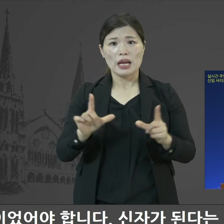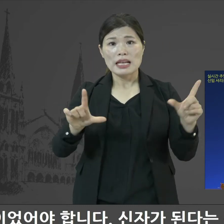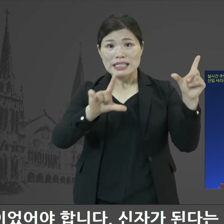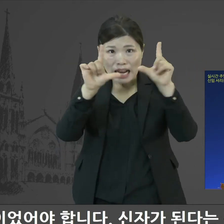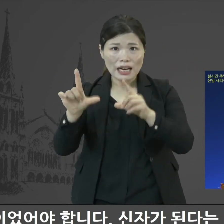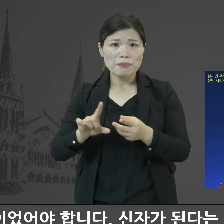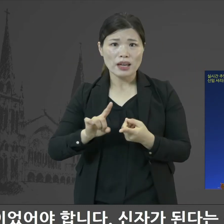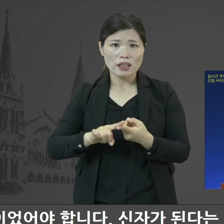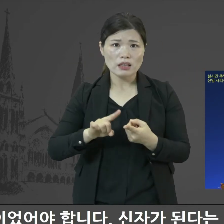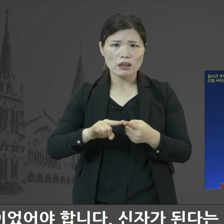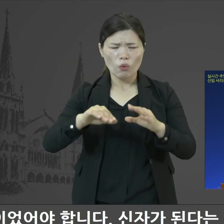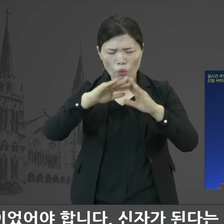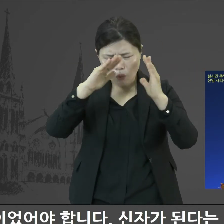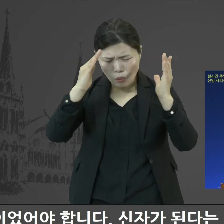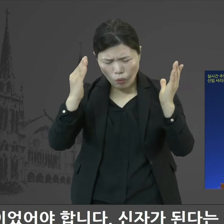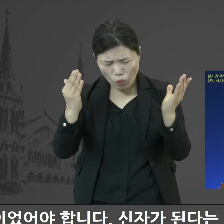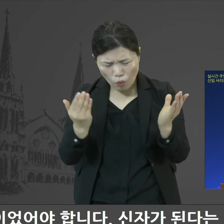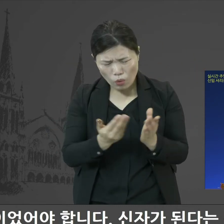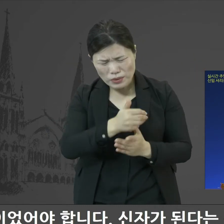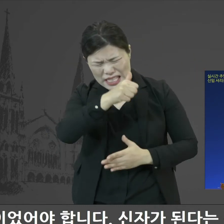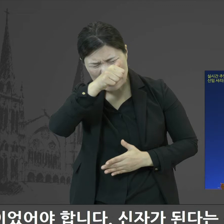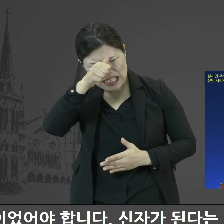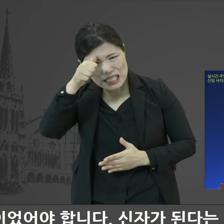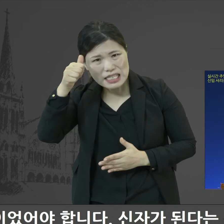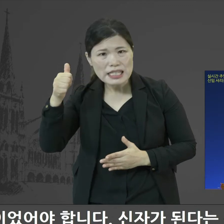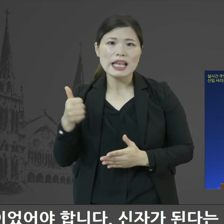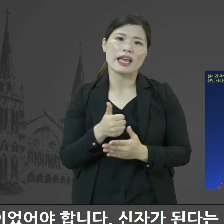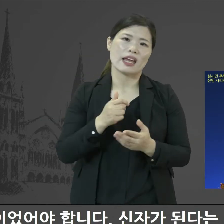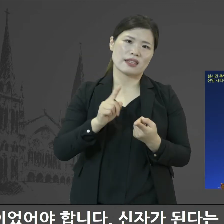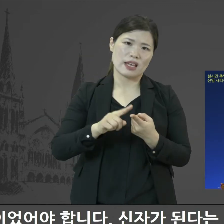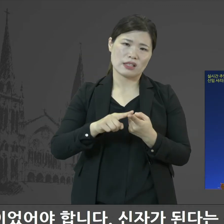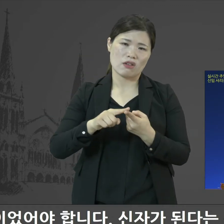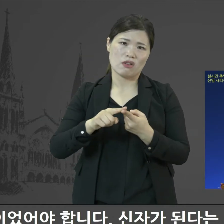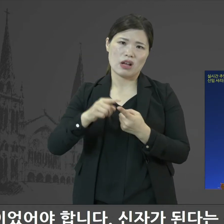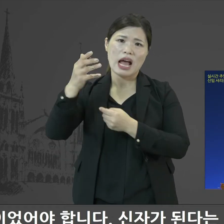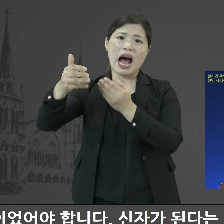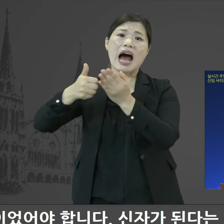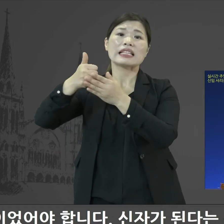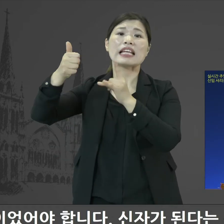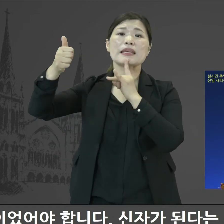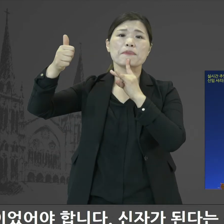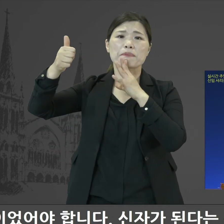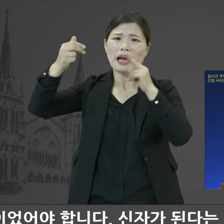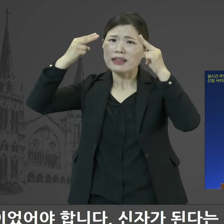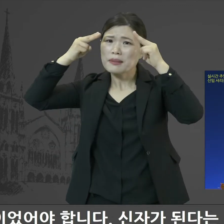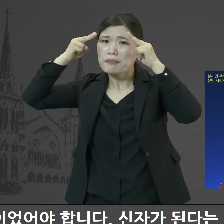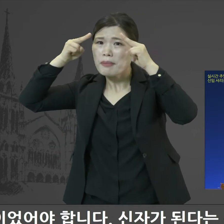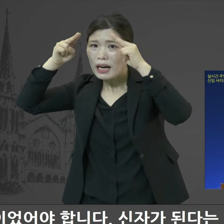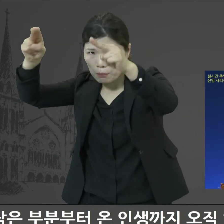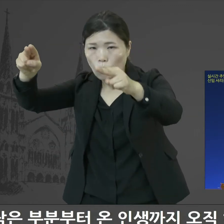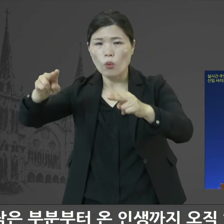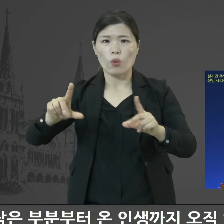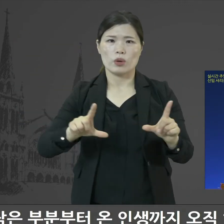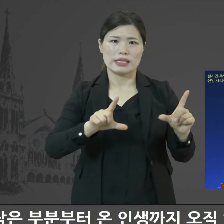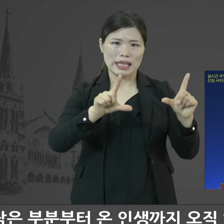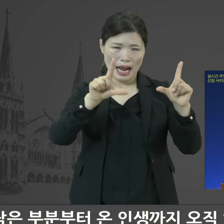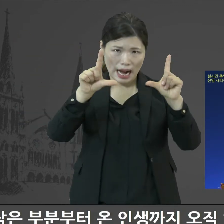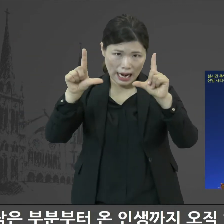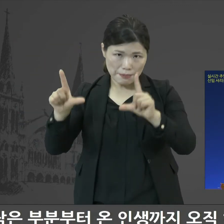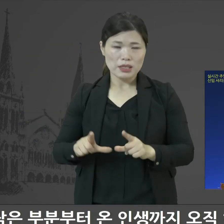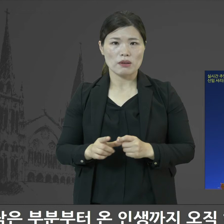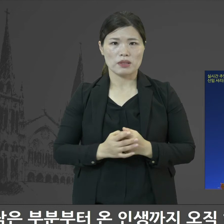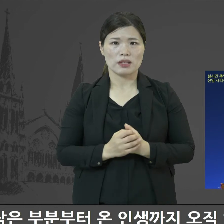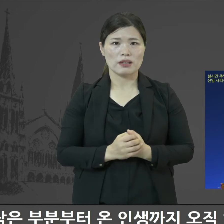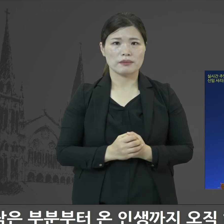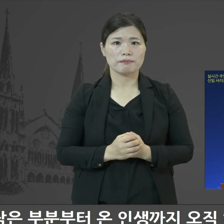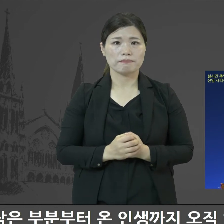온 인생까지 오직 하나님만 의지하고 하나님만 바라보는 삶, 이것이 신자의 삶인 줄